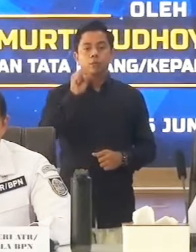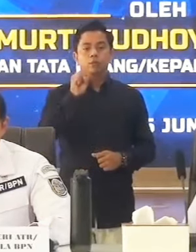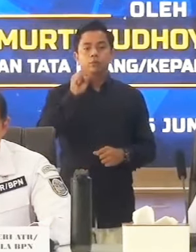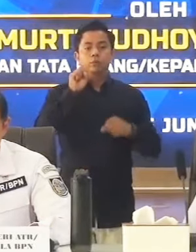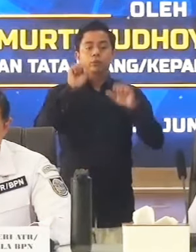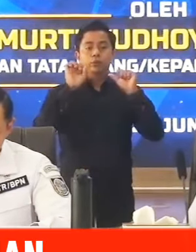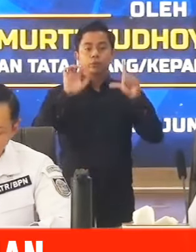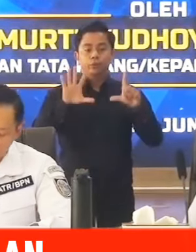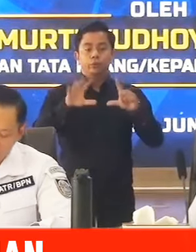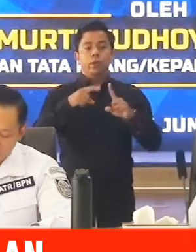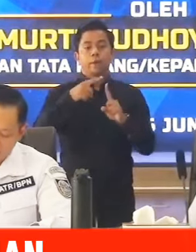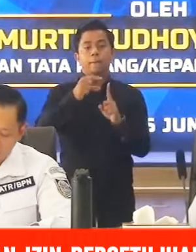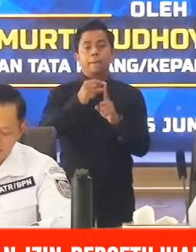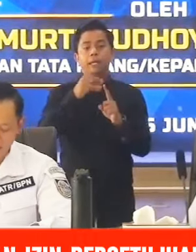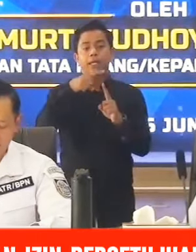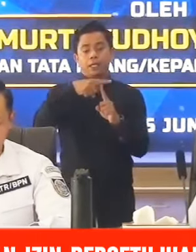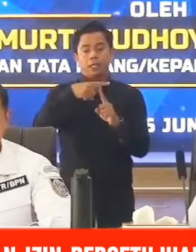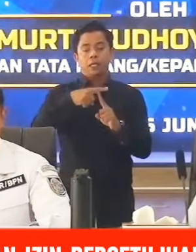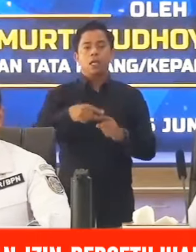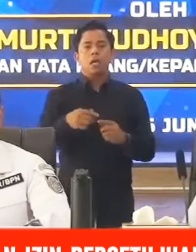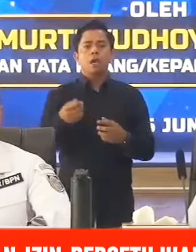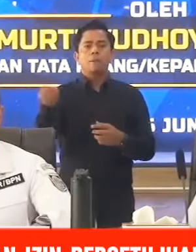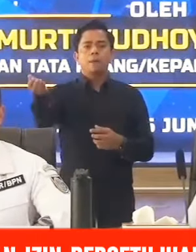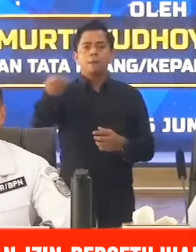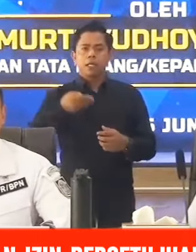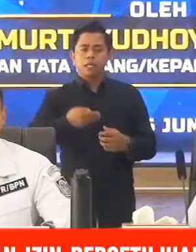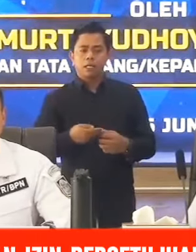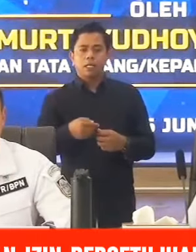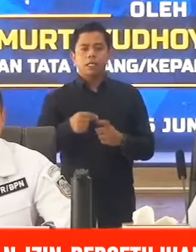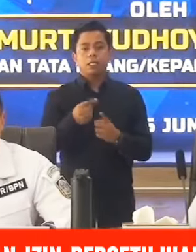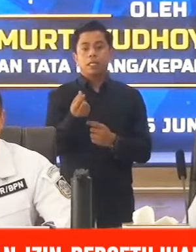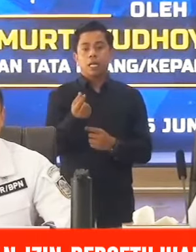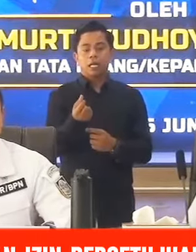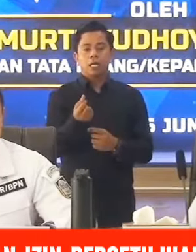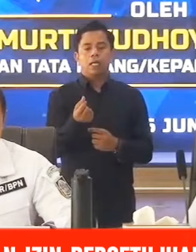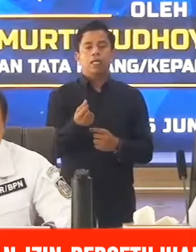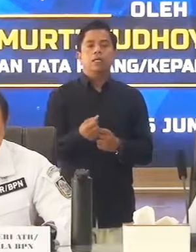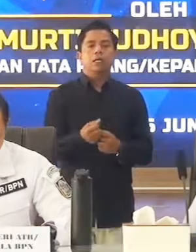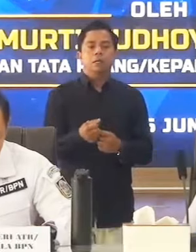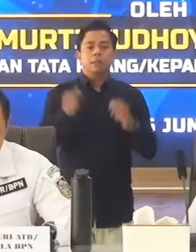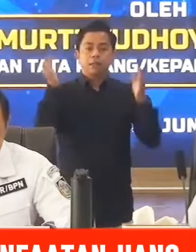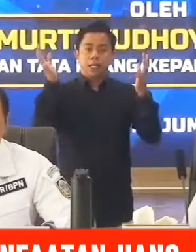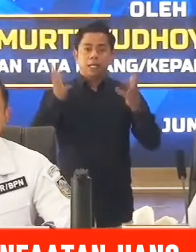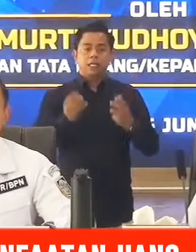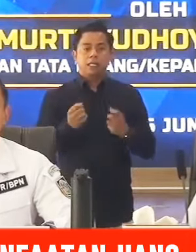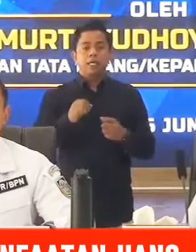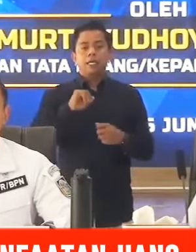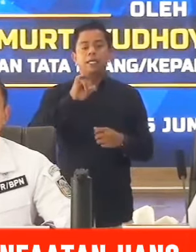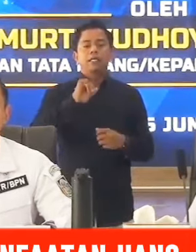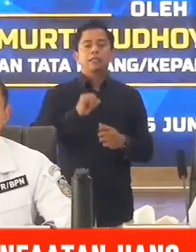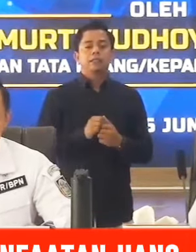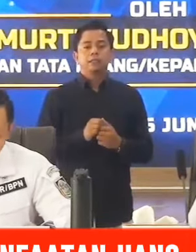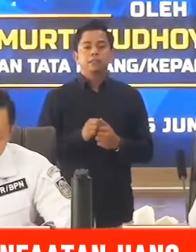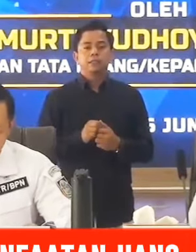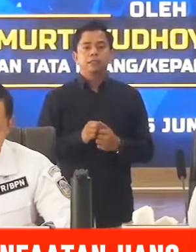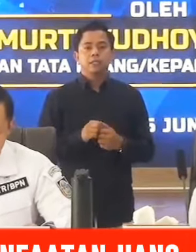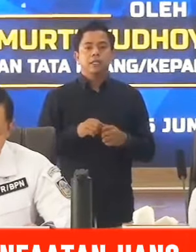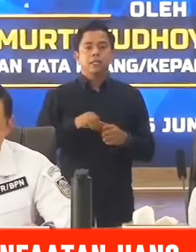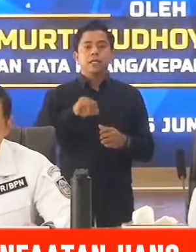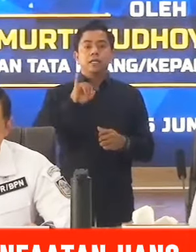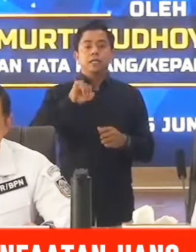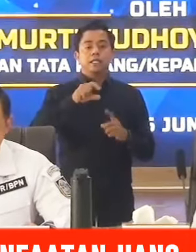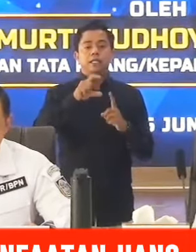Nusantara membeli lahan dari masyarakat dan mendapatkan izin persetujuan kesesuaian